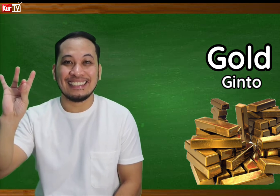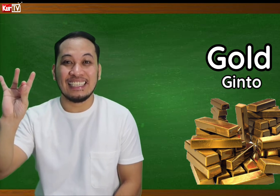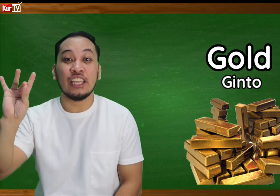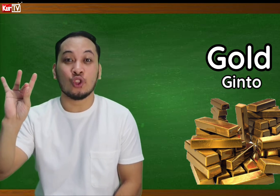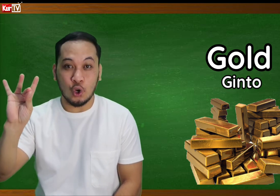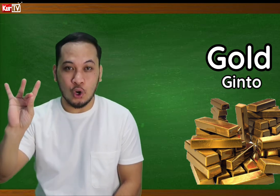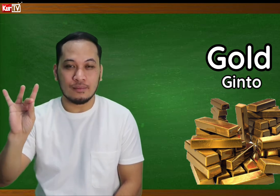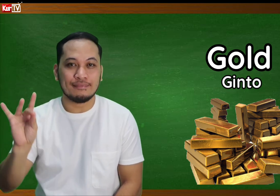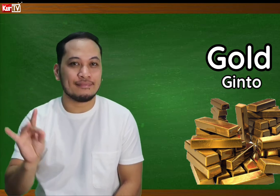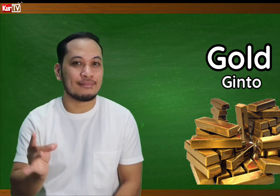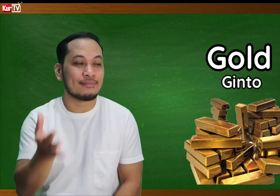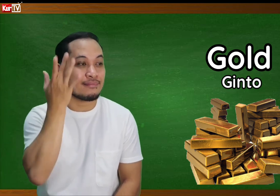Ginto.